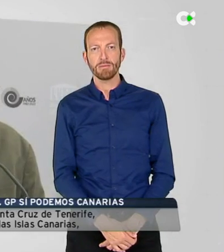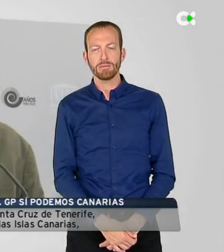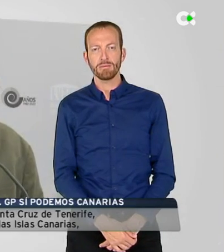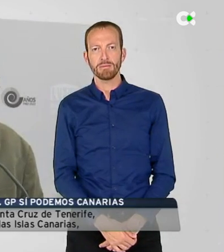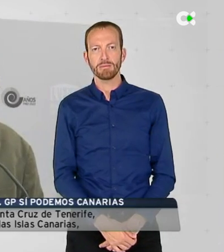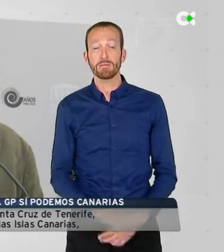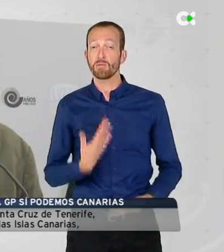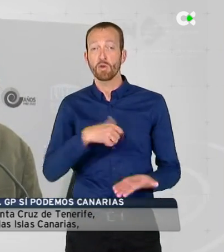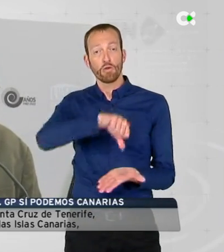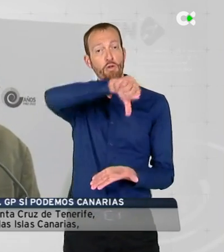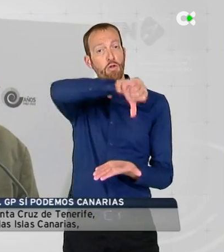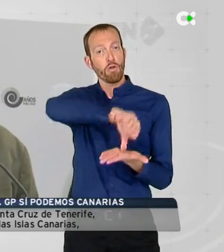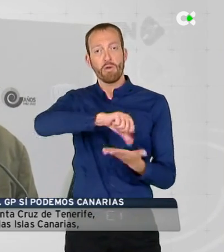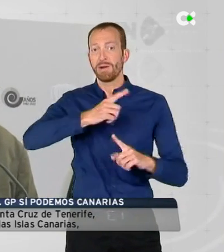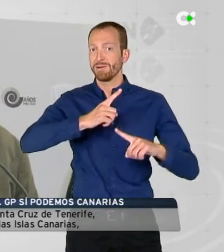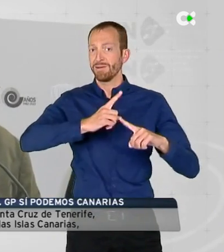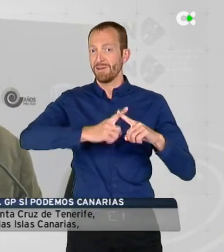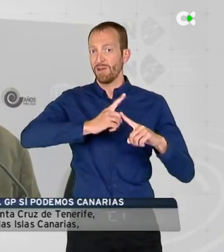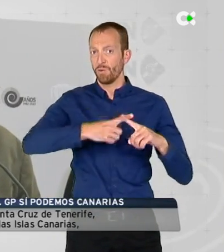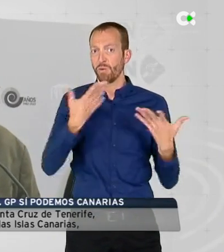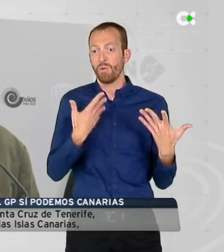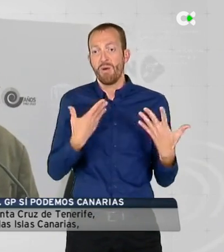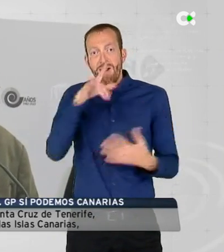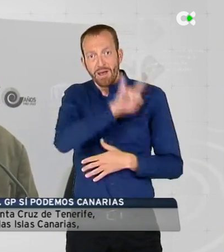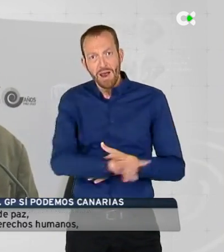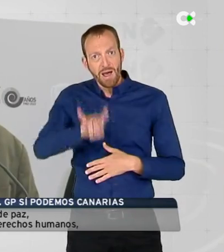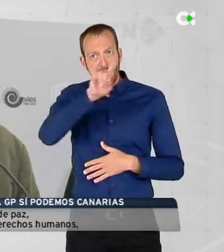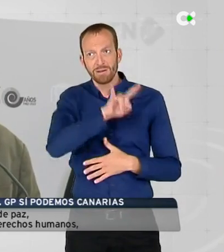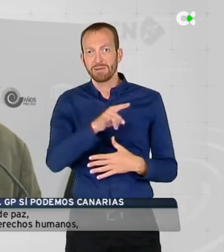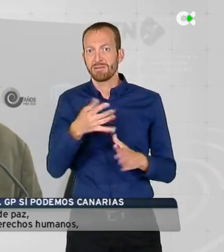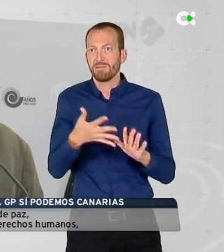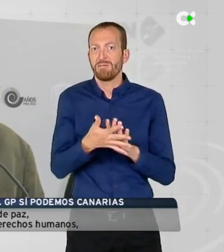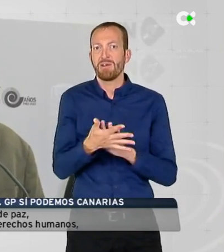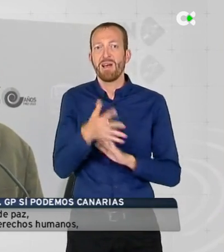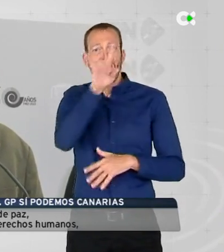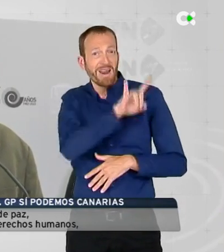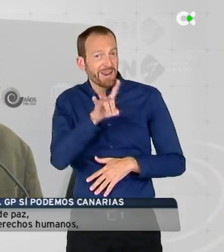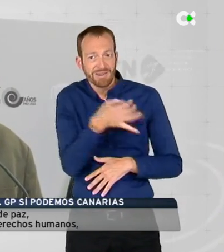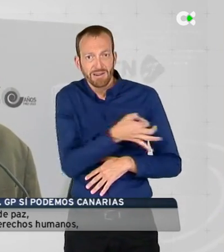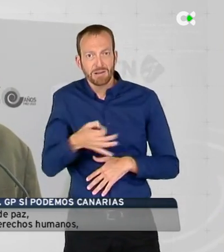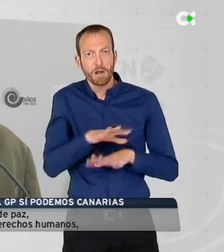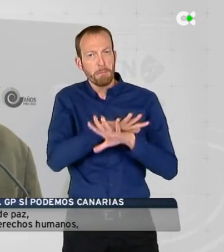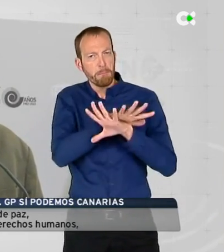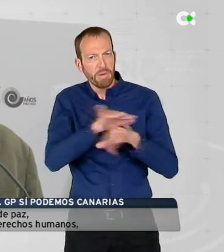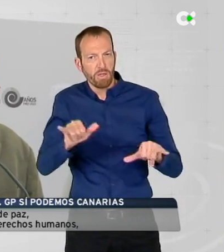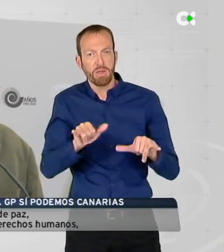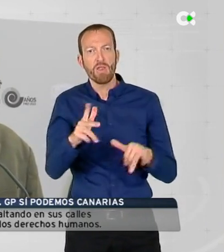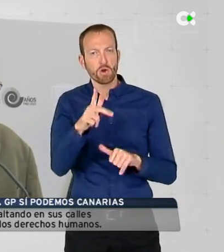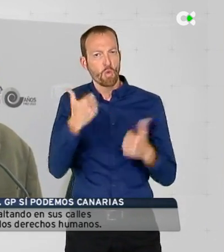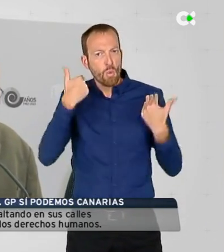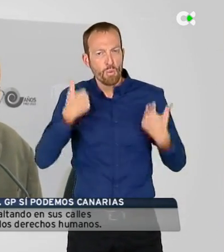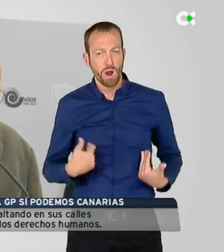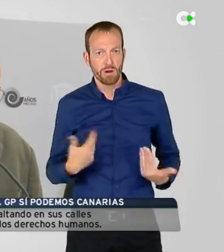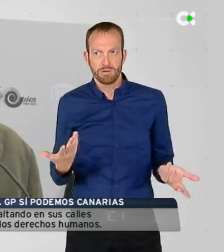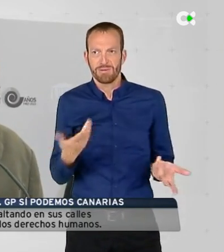Una ciudad como Santa Cruz de Tenerife, unas islas como las Islas Canarias, Islas de Paz, Defensoras de Derechos Humanos, no